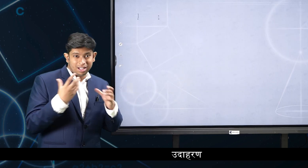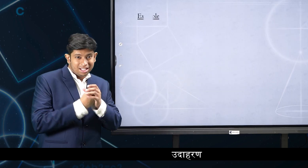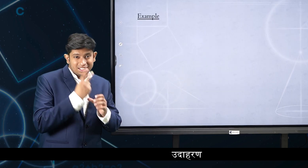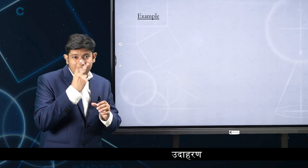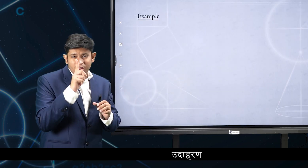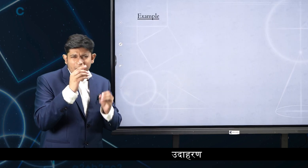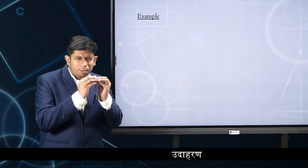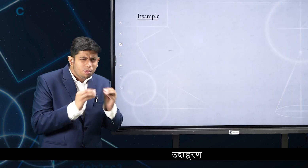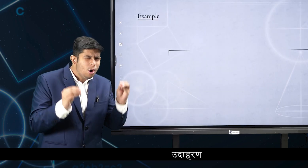उदाहरण,